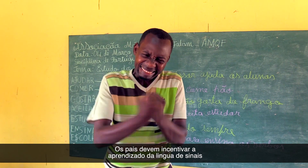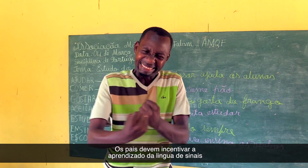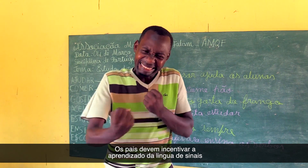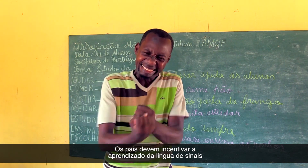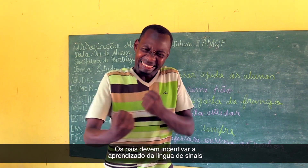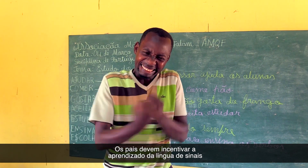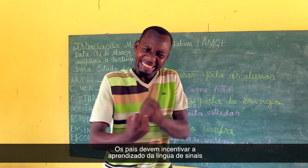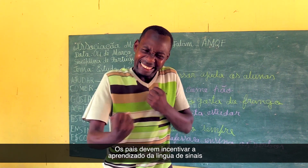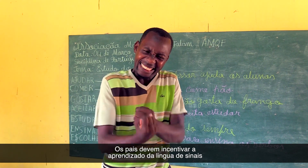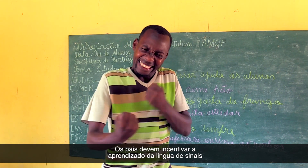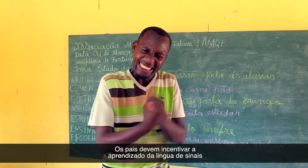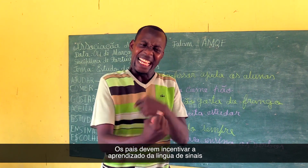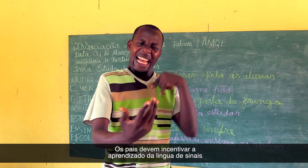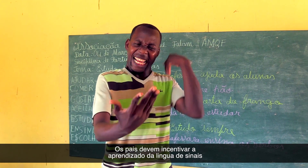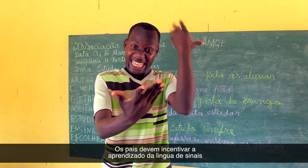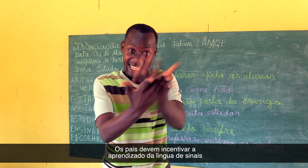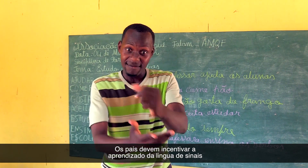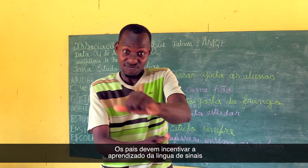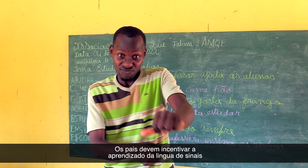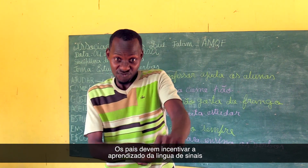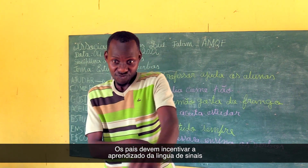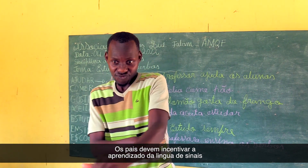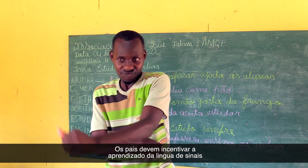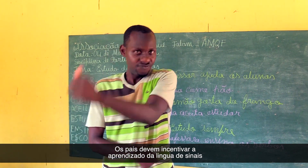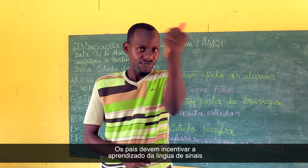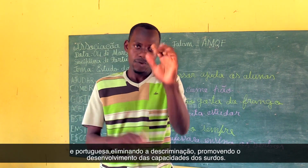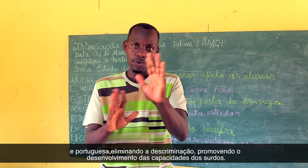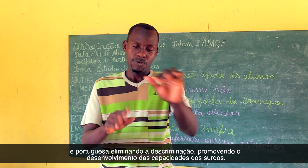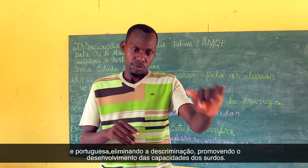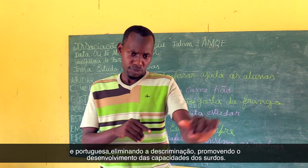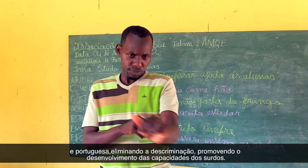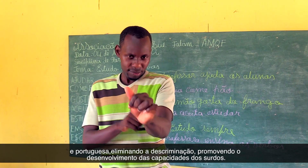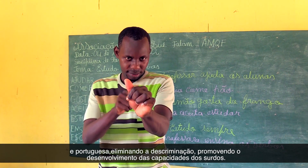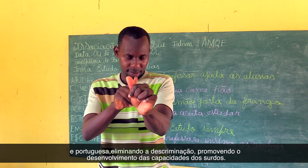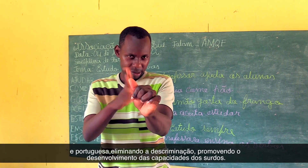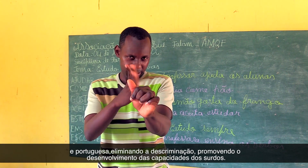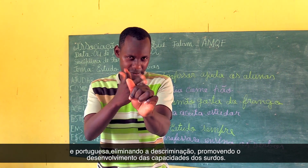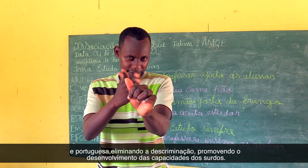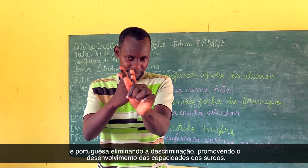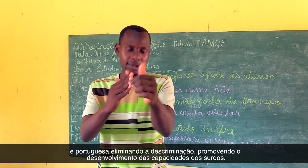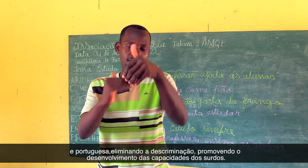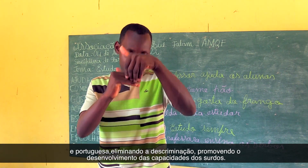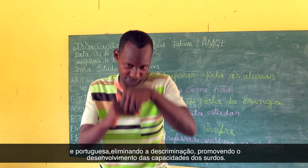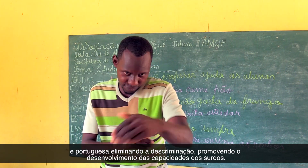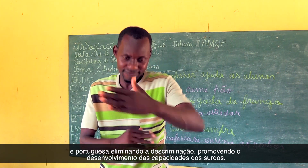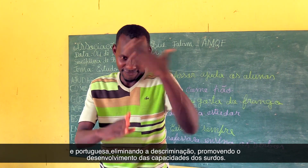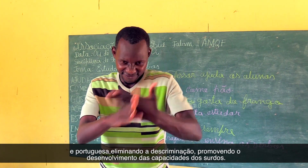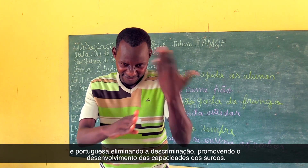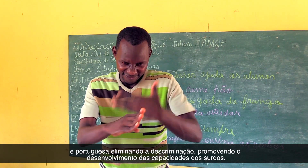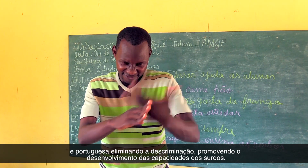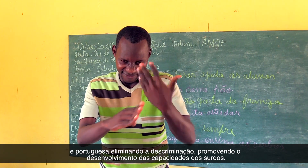Os pais devem incentivar o aprendizado da língua de sinais e portuguesa, eliminando a discriminação,